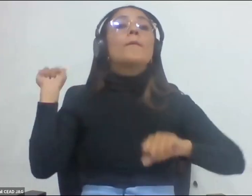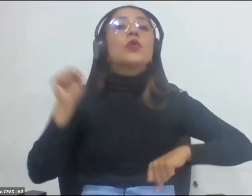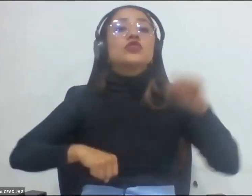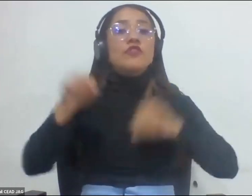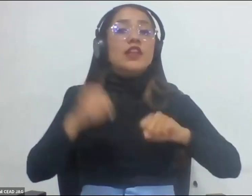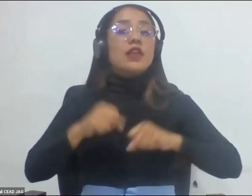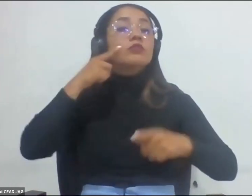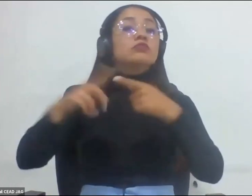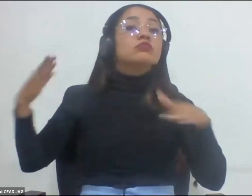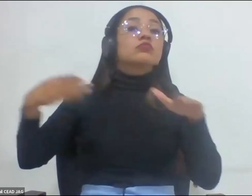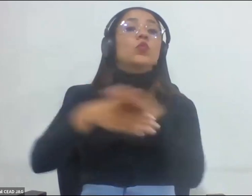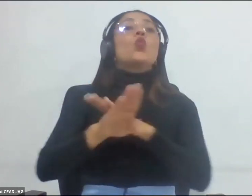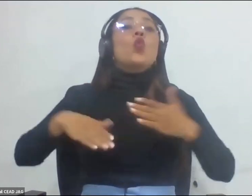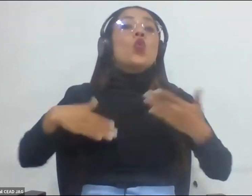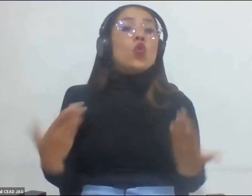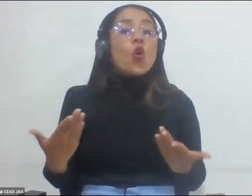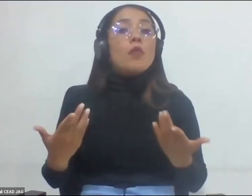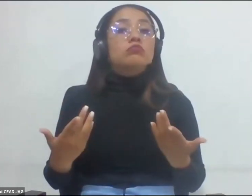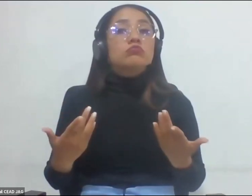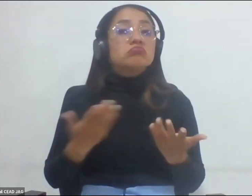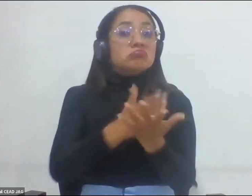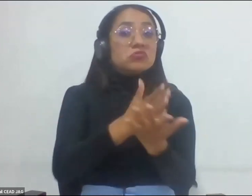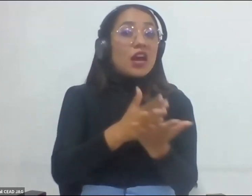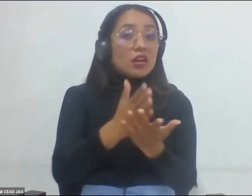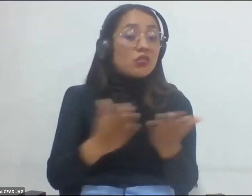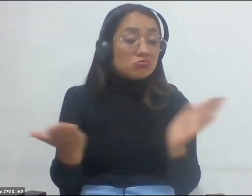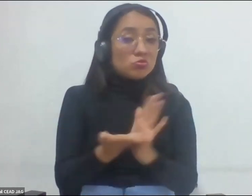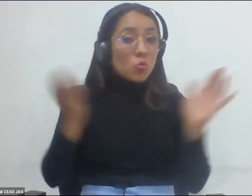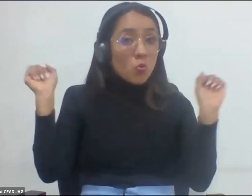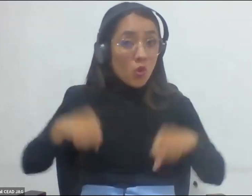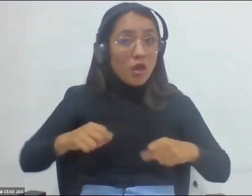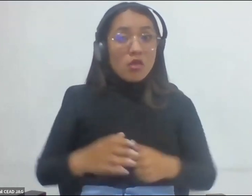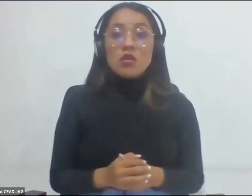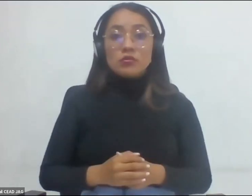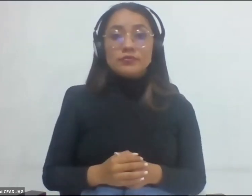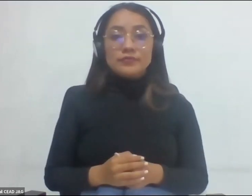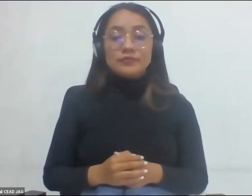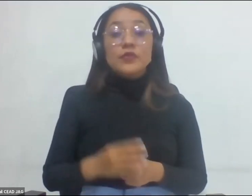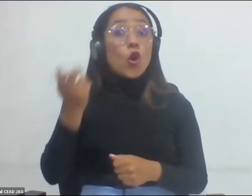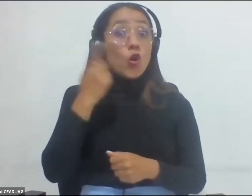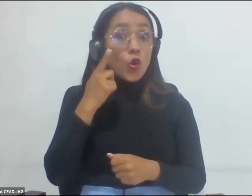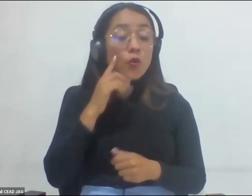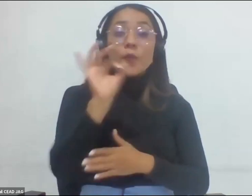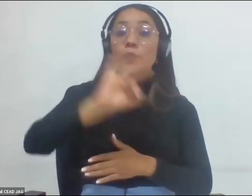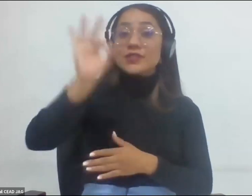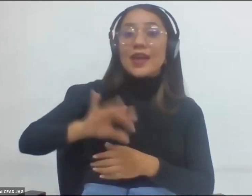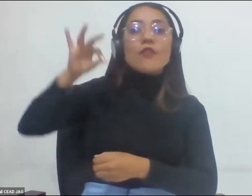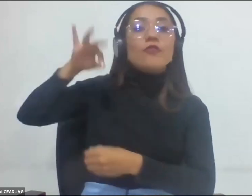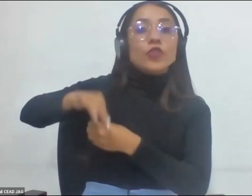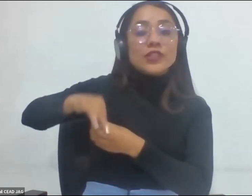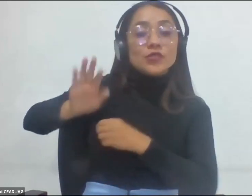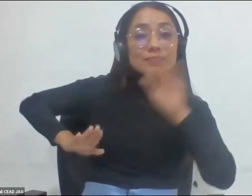la unad a un programa de pregrado beneficiándose de dos cosas primero lo que se denomina el descuento electoral